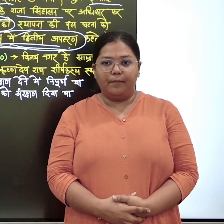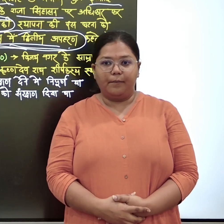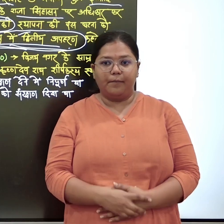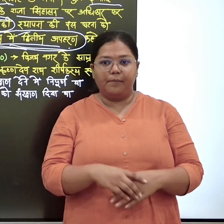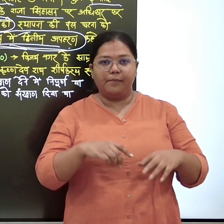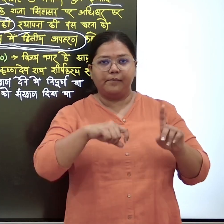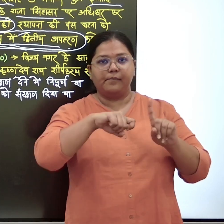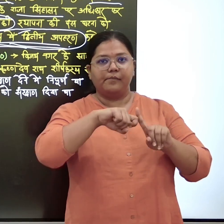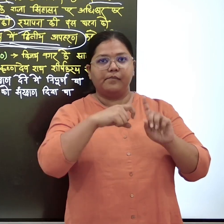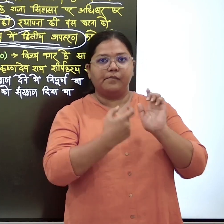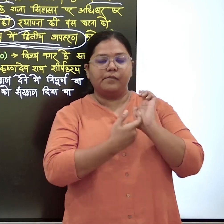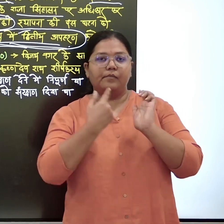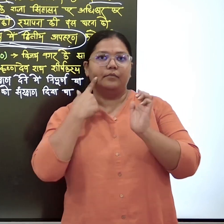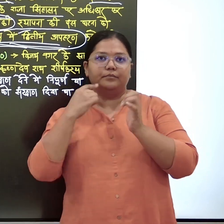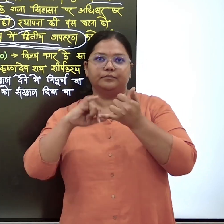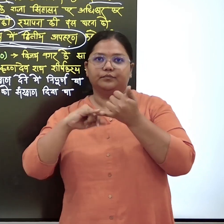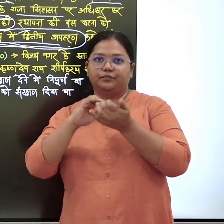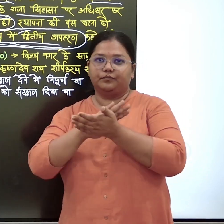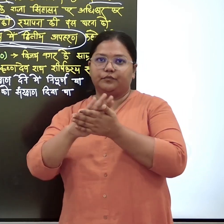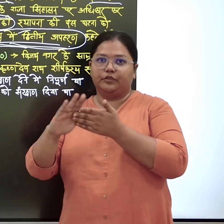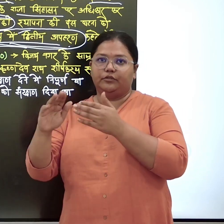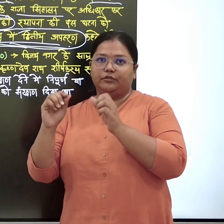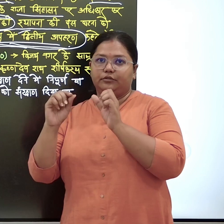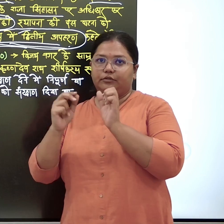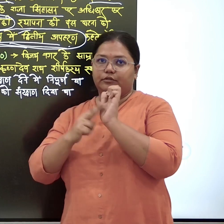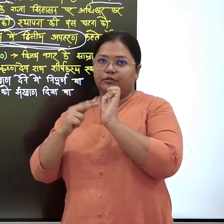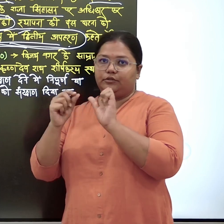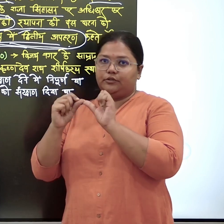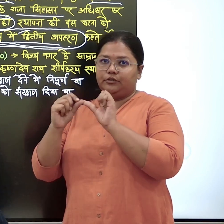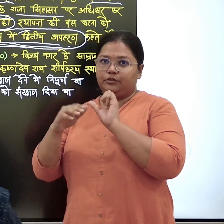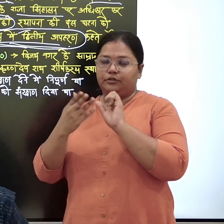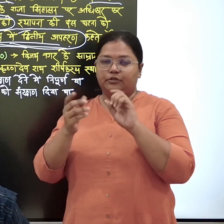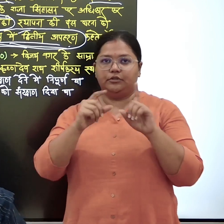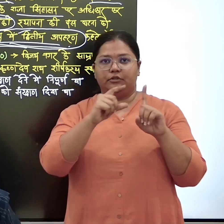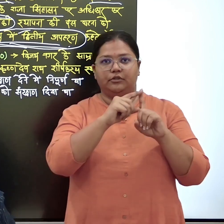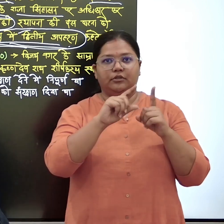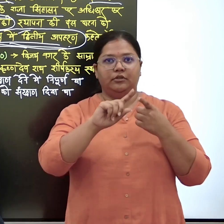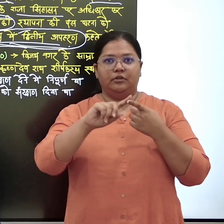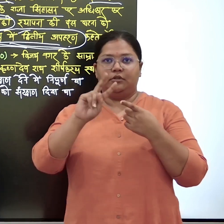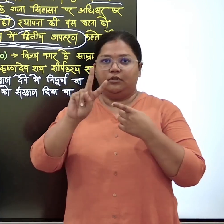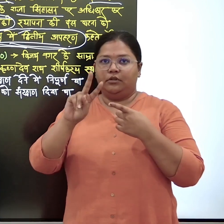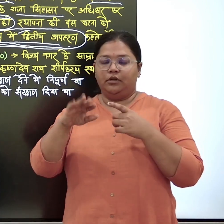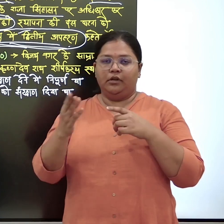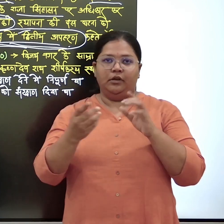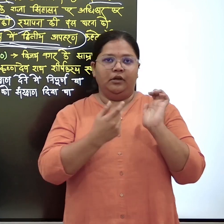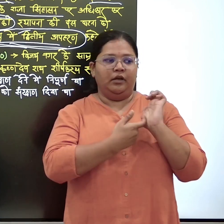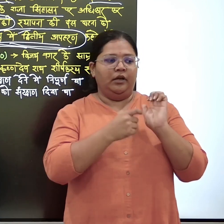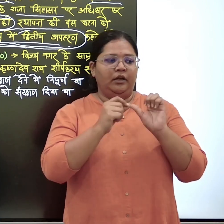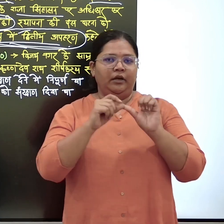ये कृष्ण देव राय कौन है पता है आप लोग को, कृष्ण देव राय वो है,